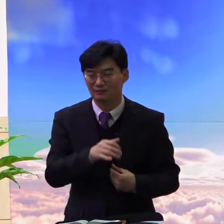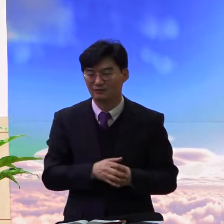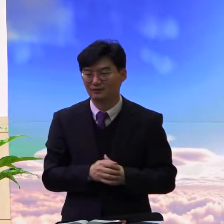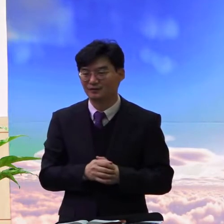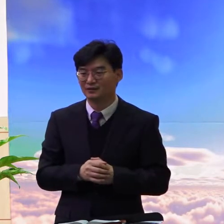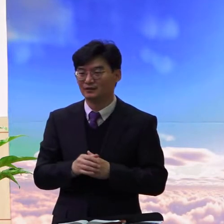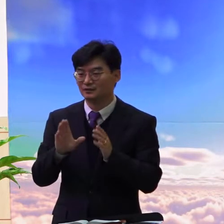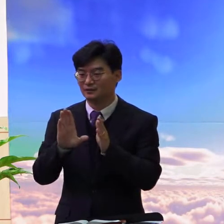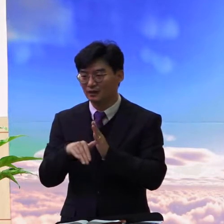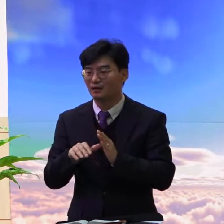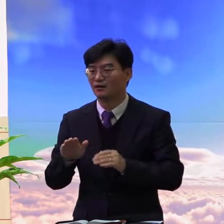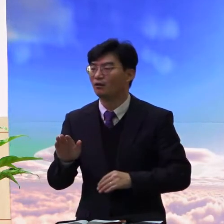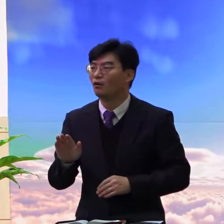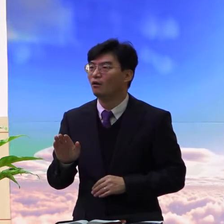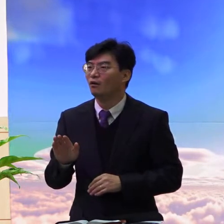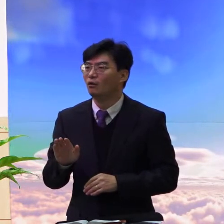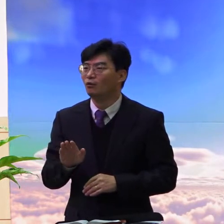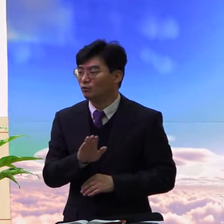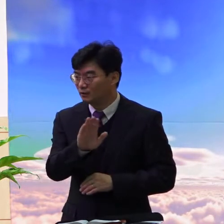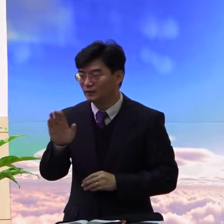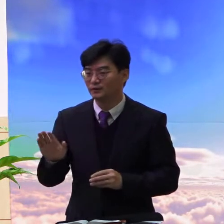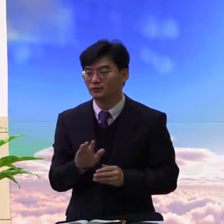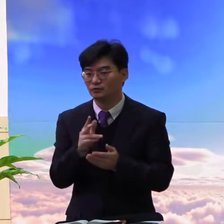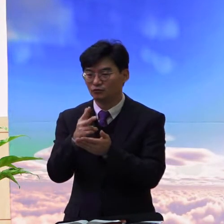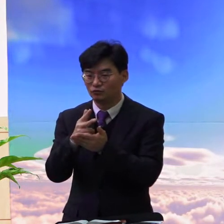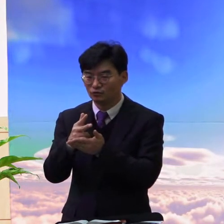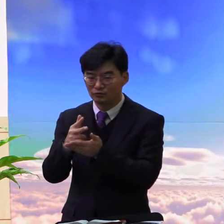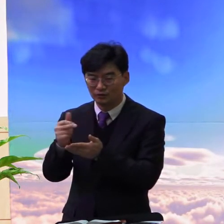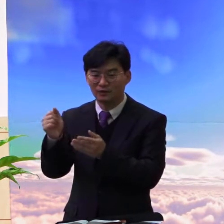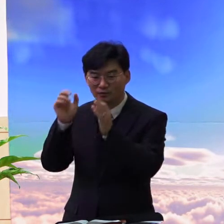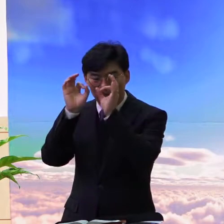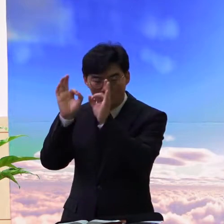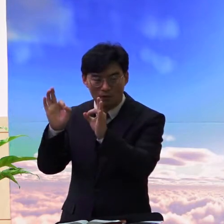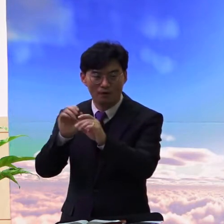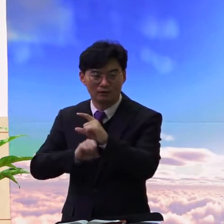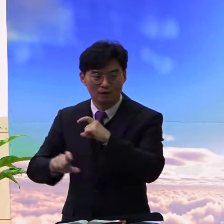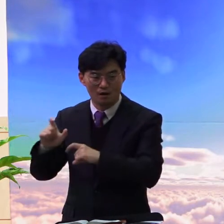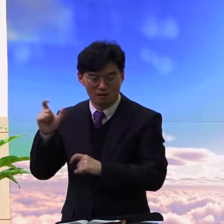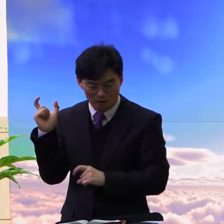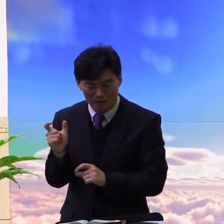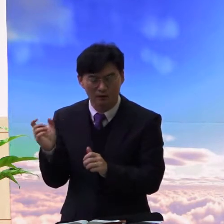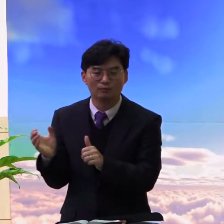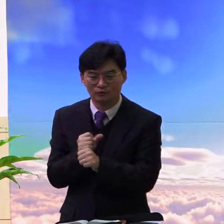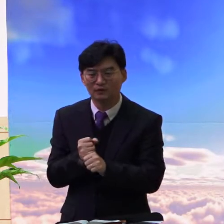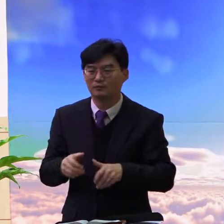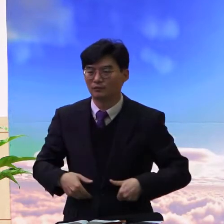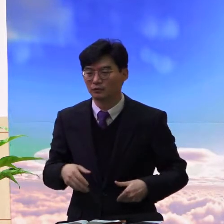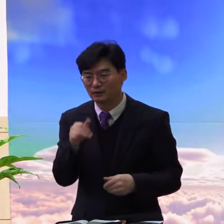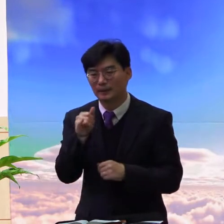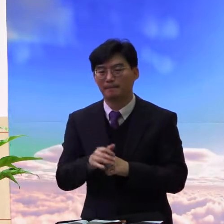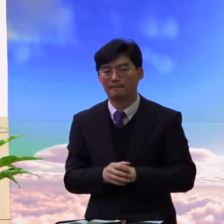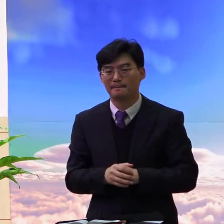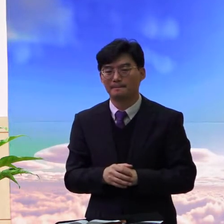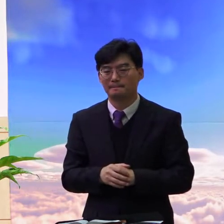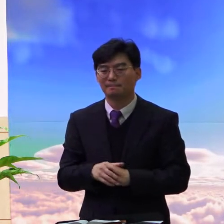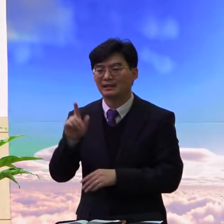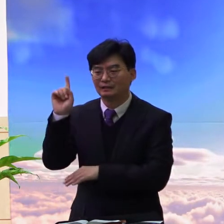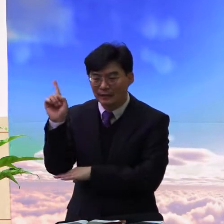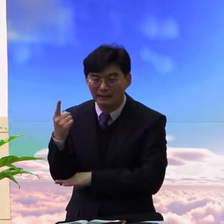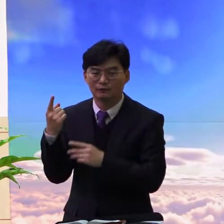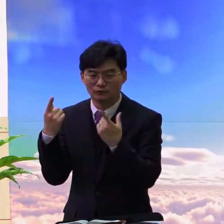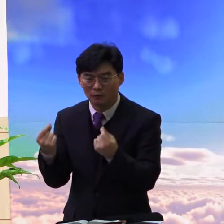그런데 이때 우리는 주님을 더 사모하고 더 단단히 붙잡아야 합니다. 다윗이 그랬던